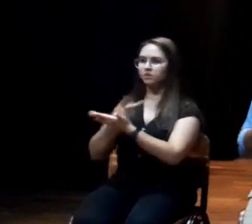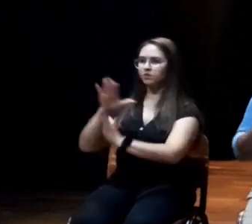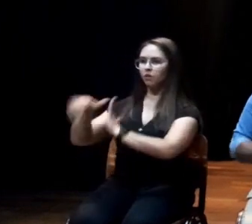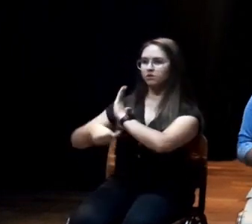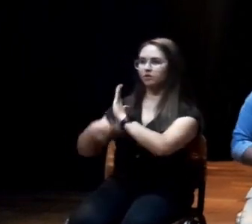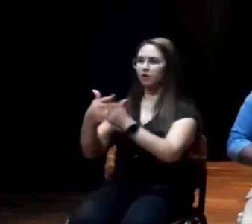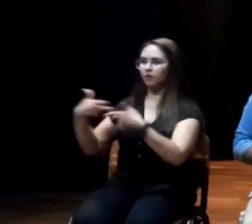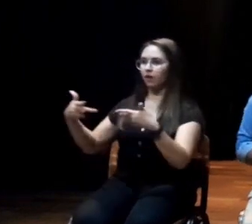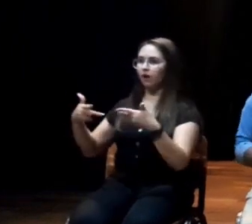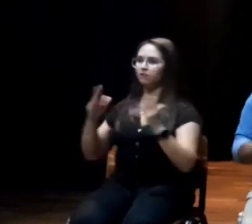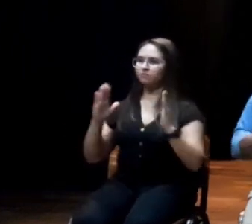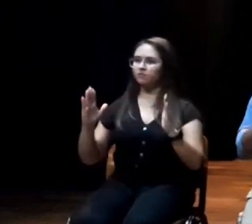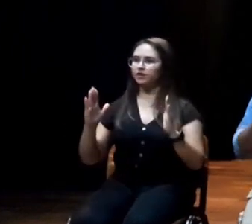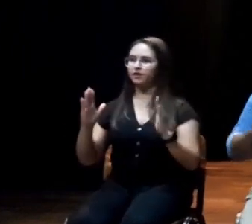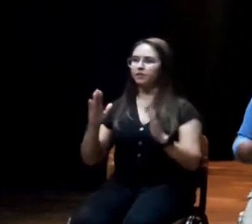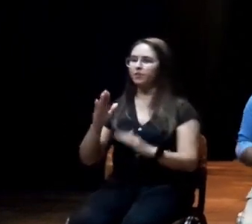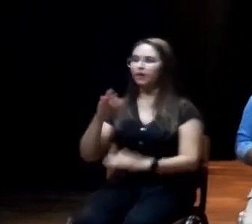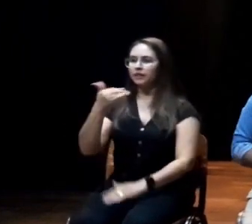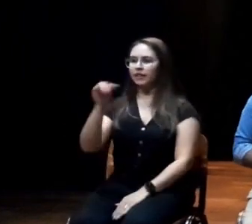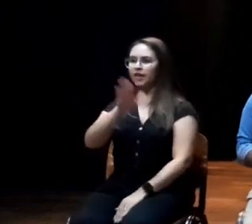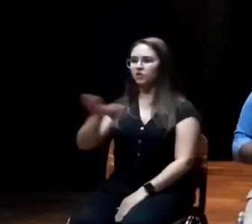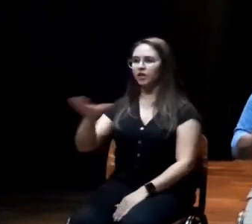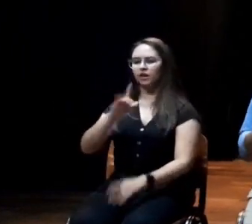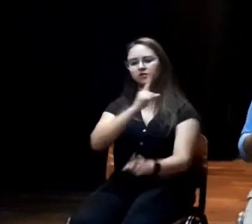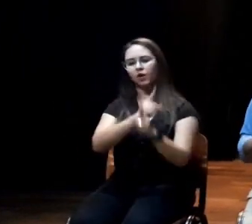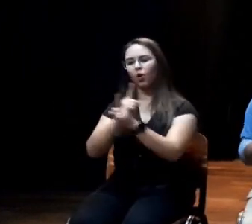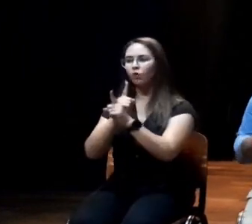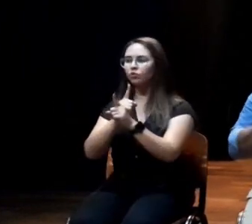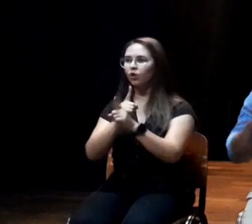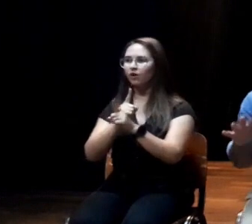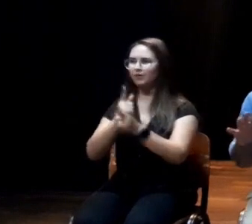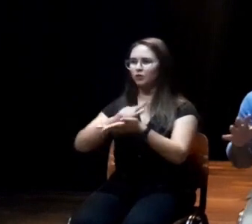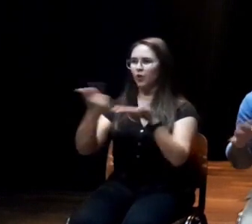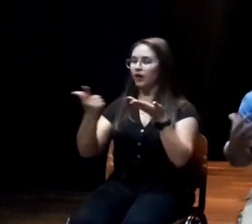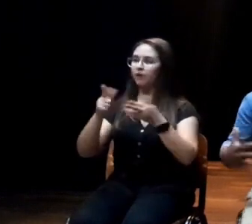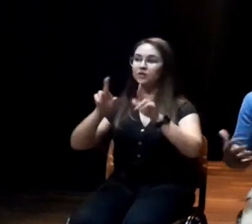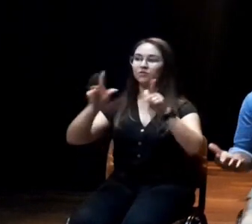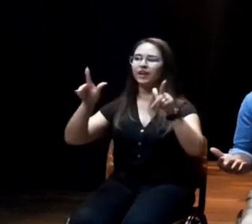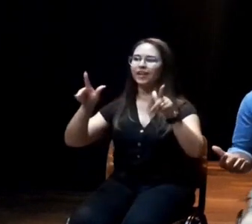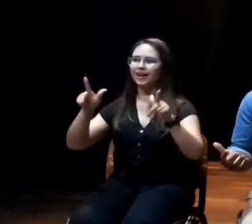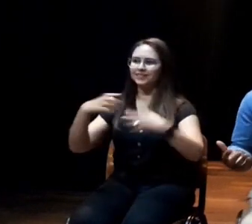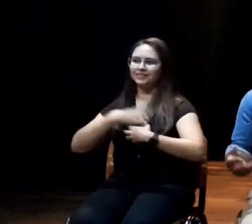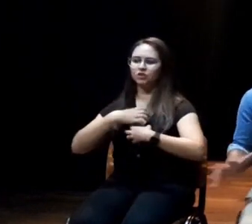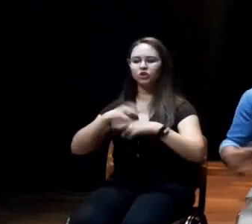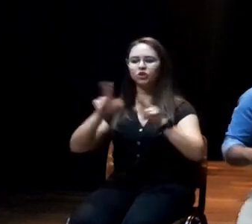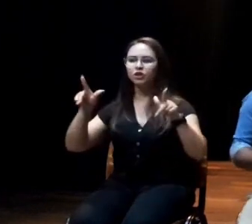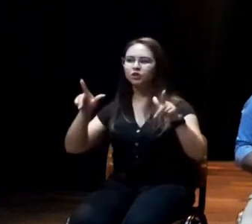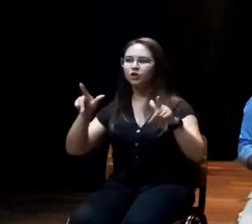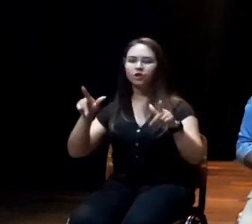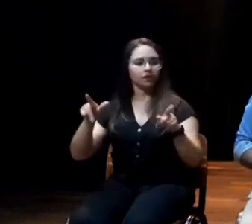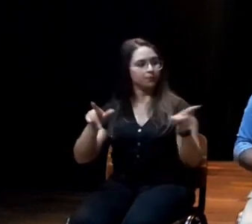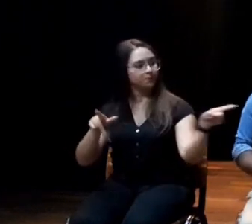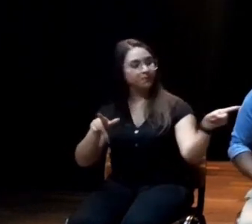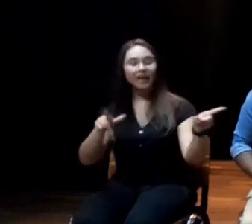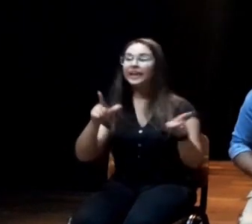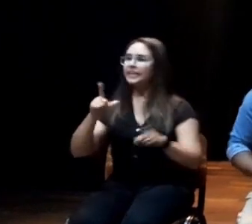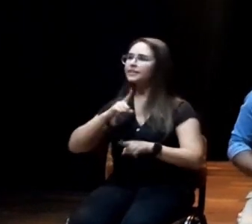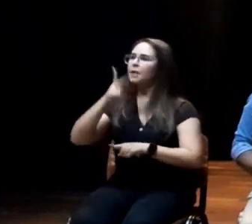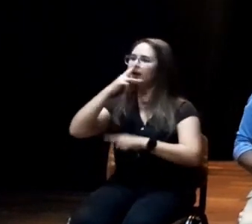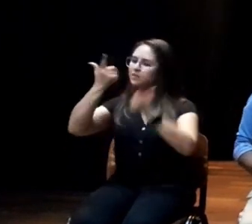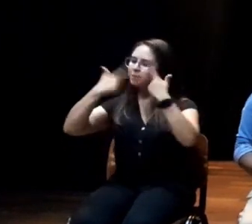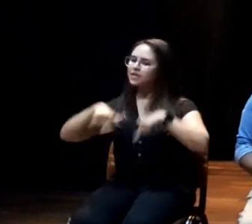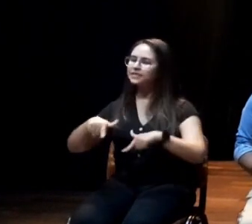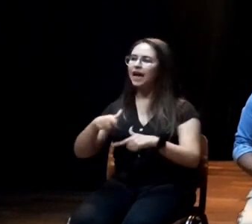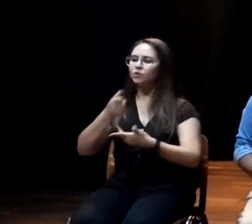sei o quê, né? 10 crianças foram encontradas. É um outro lugar de tradução. Que acompanha também uma certa imparcialidade do